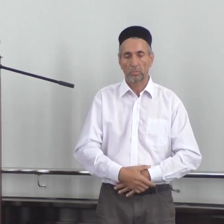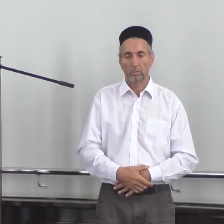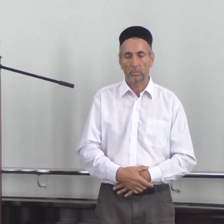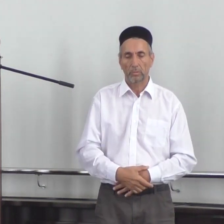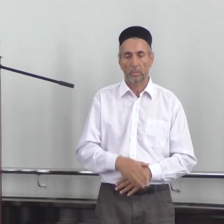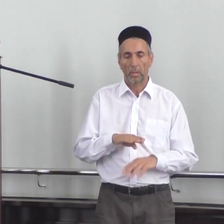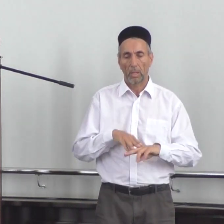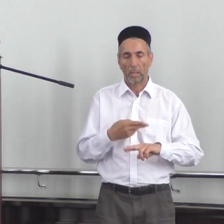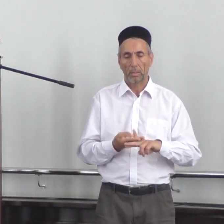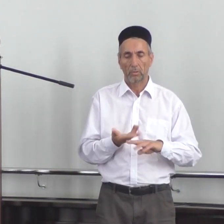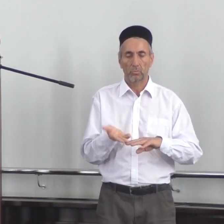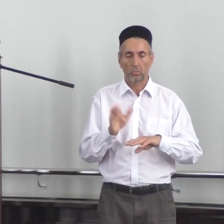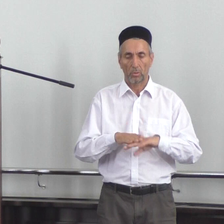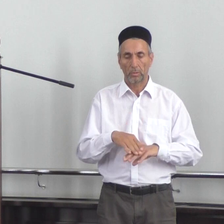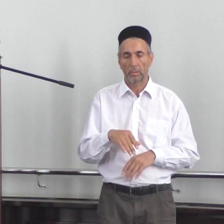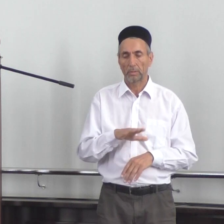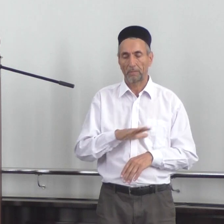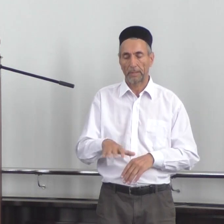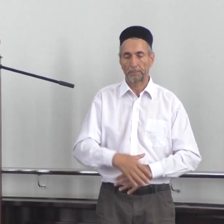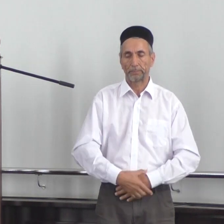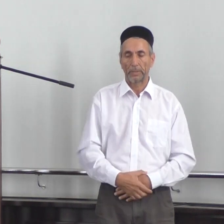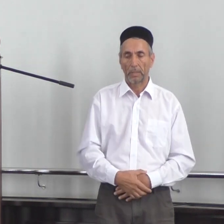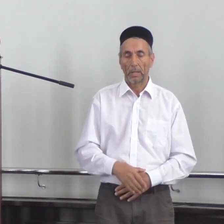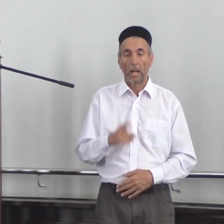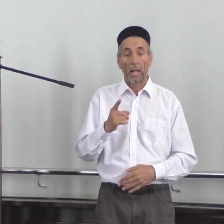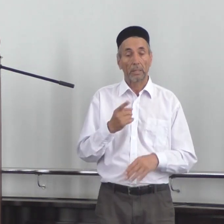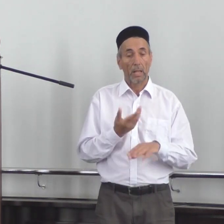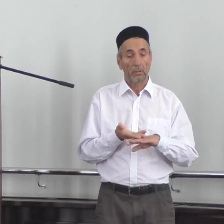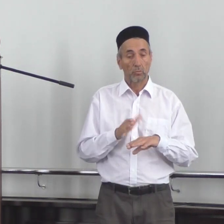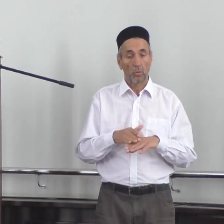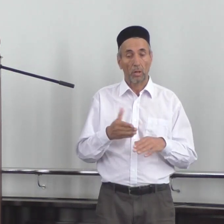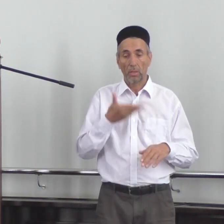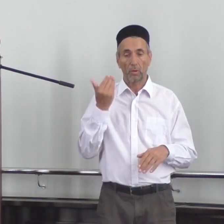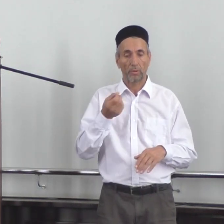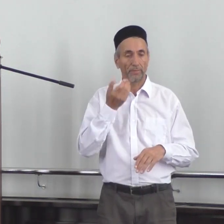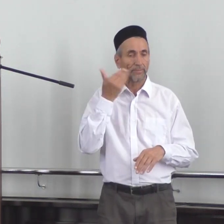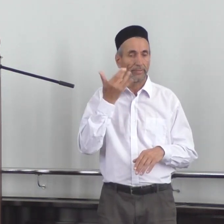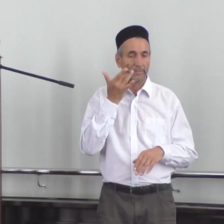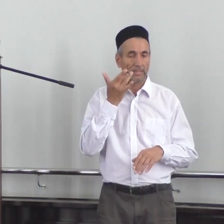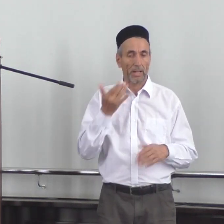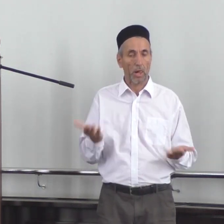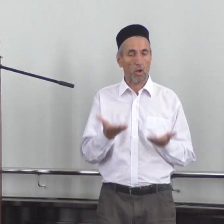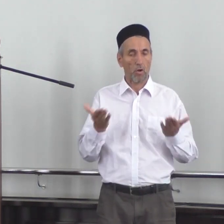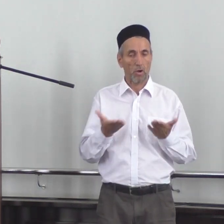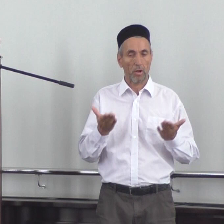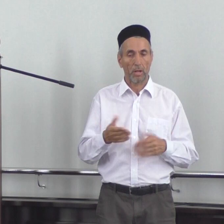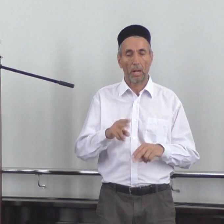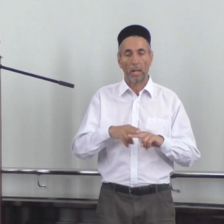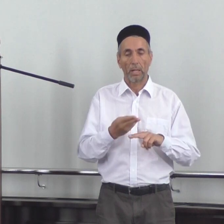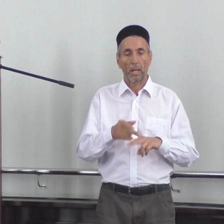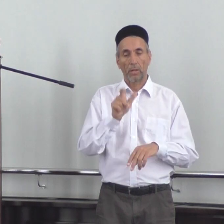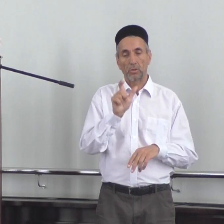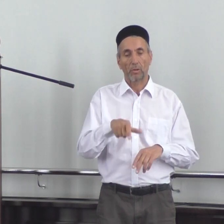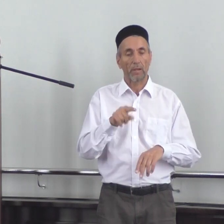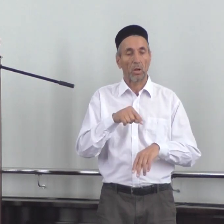беләбез, сахаби икрамнар, әгәр дә авырлык юк икән, кайгы хәсрәт юк икән, ай-хай, әй